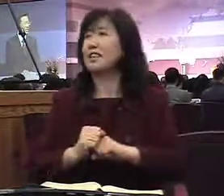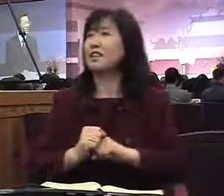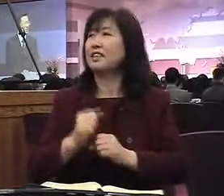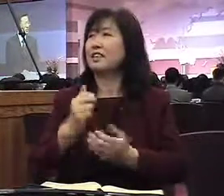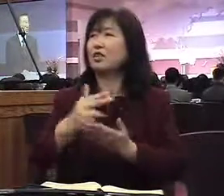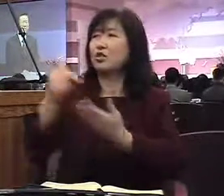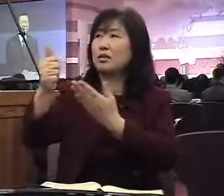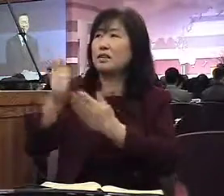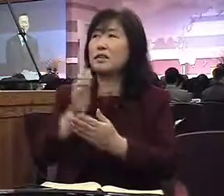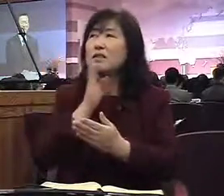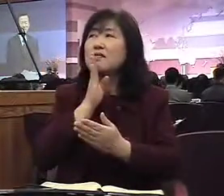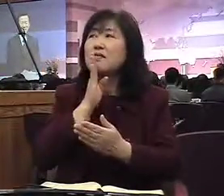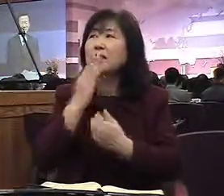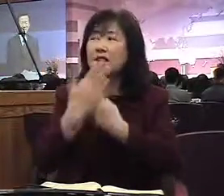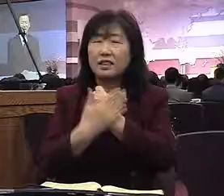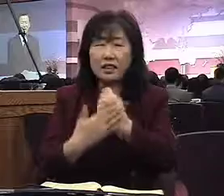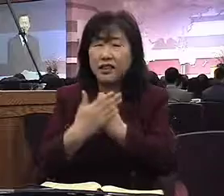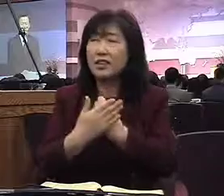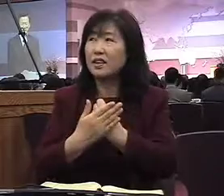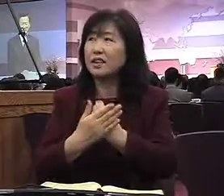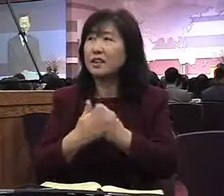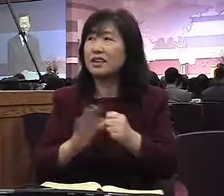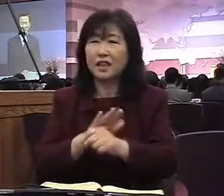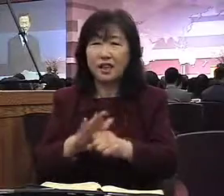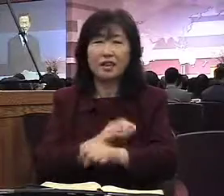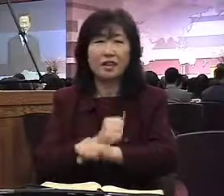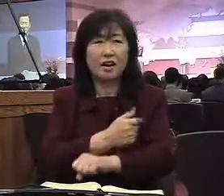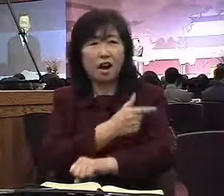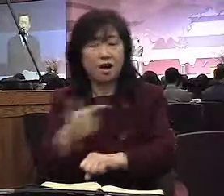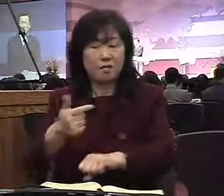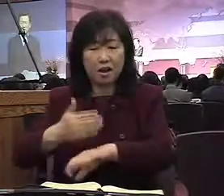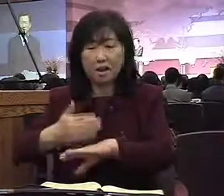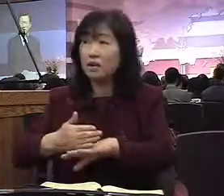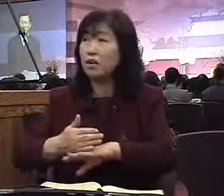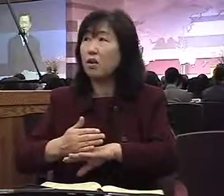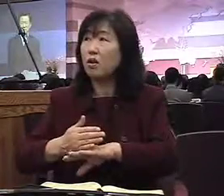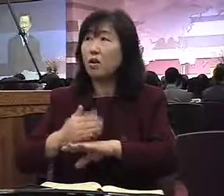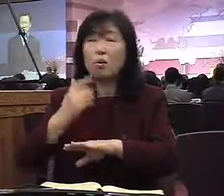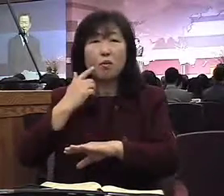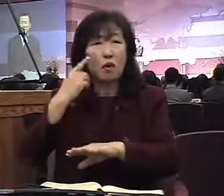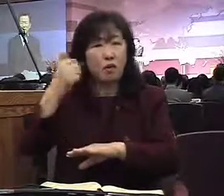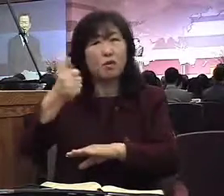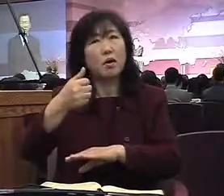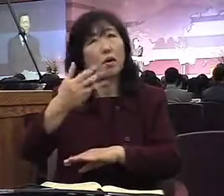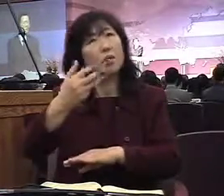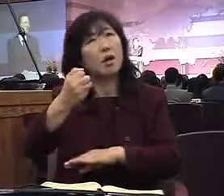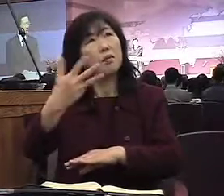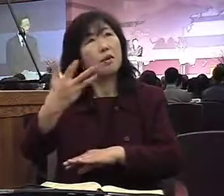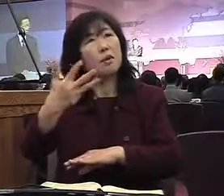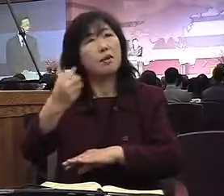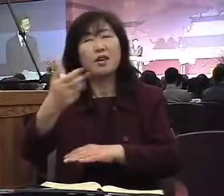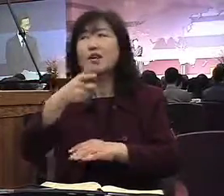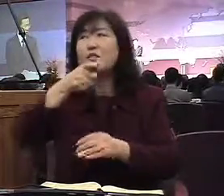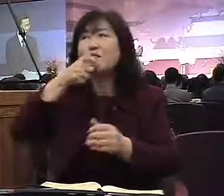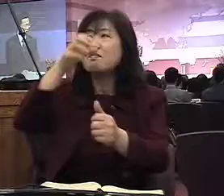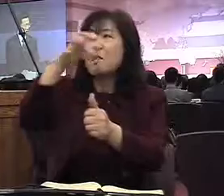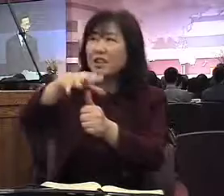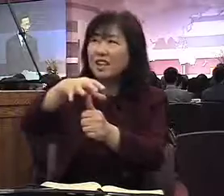이렇게 정말 은혜롭게 사용하시는 거 얼마나 감사한지요. 저도요 88년도에 목사 한 수를